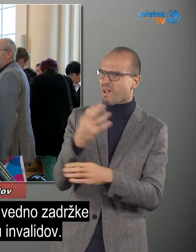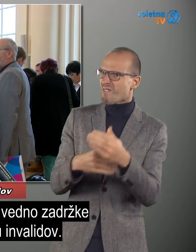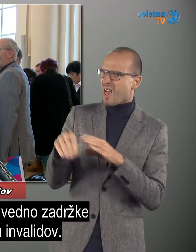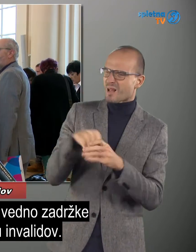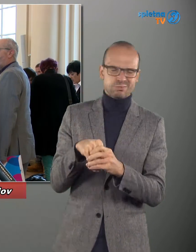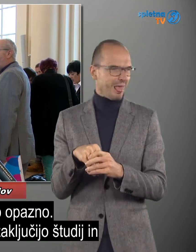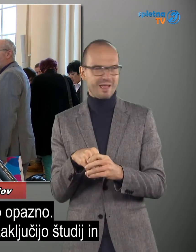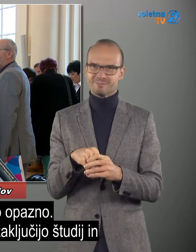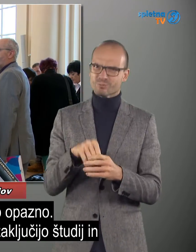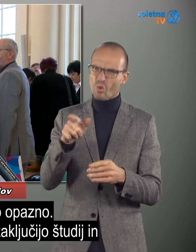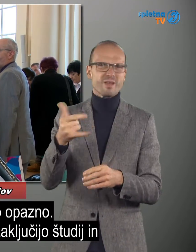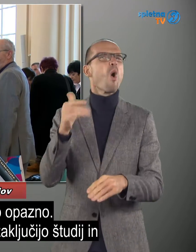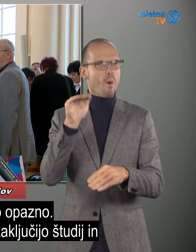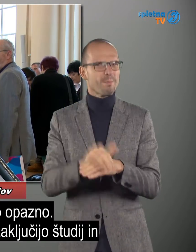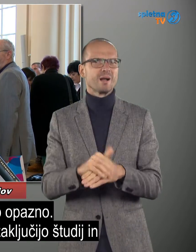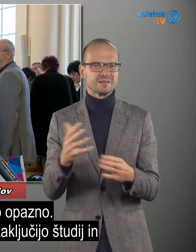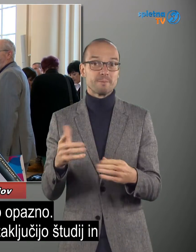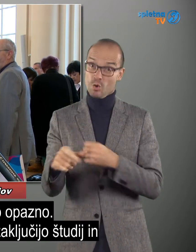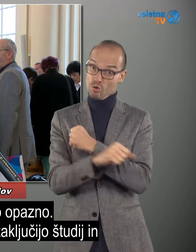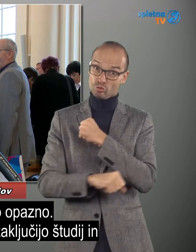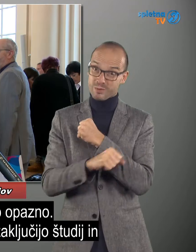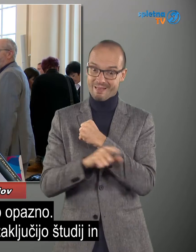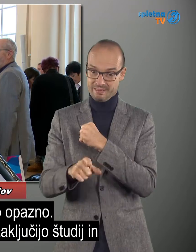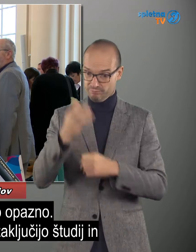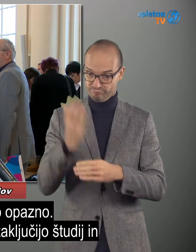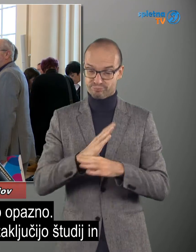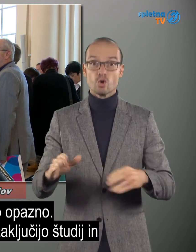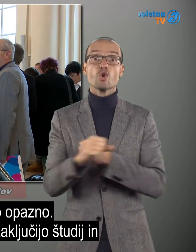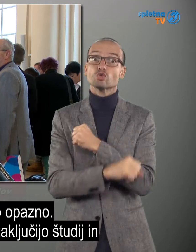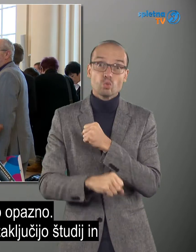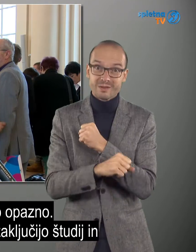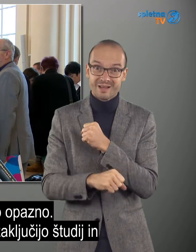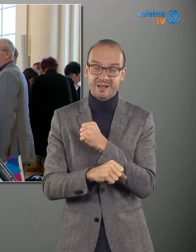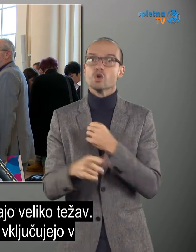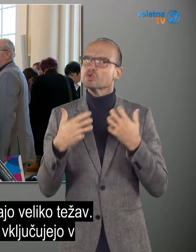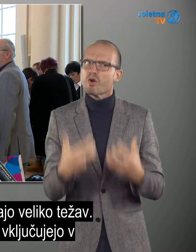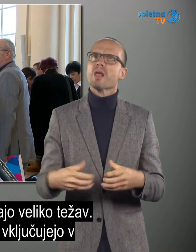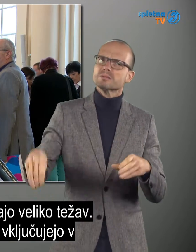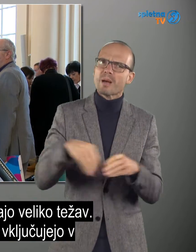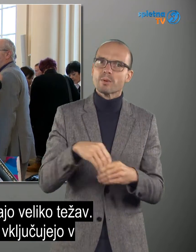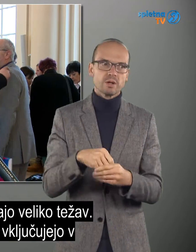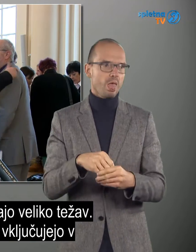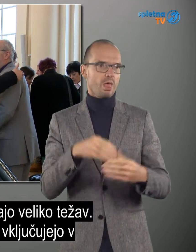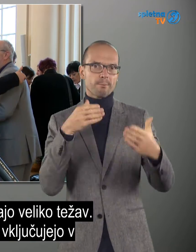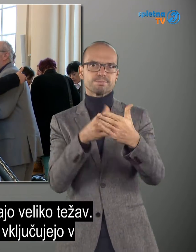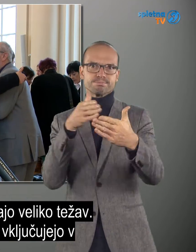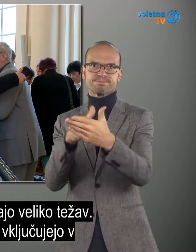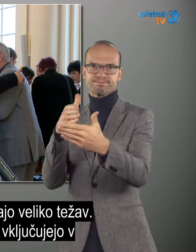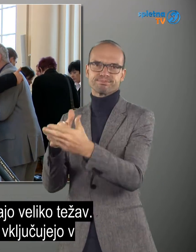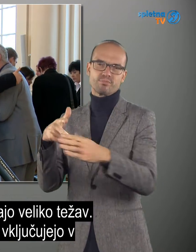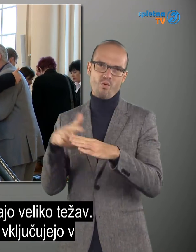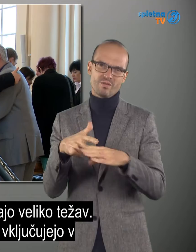invalidov, to še zmeraj opazno. Študenti, ki zaključijo uspešno študije in se želijo zaposliti, naletijo na precej